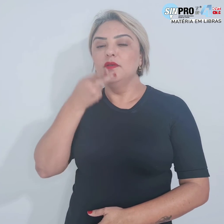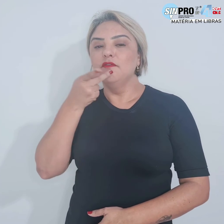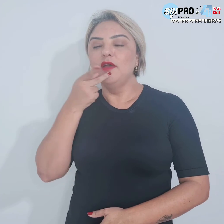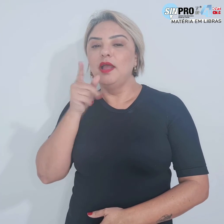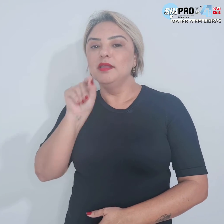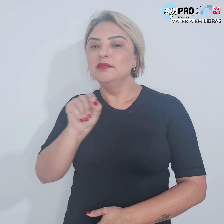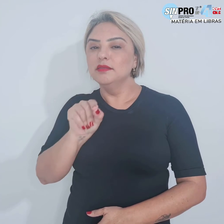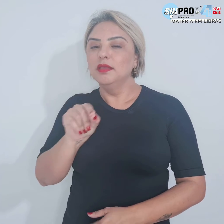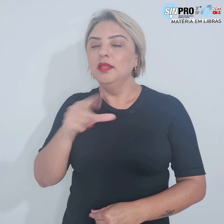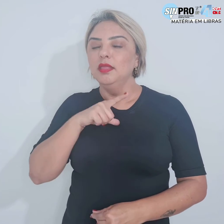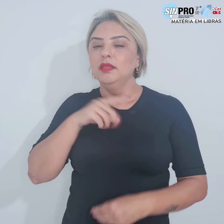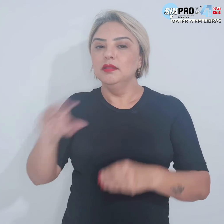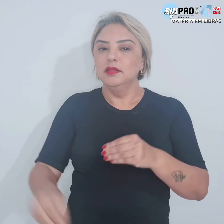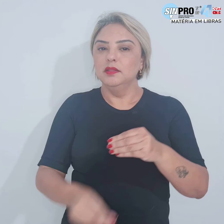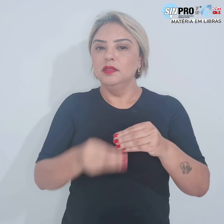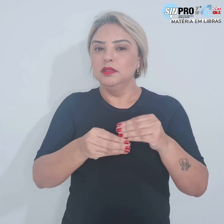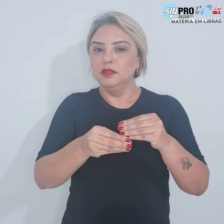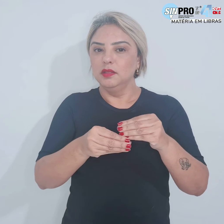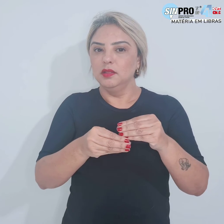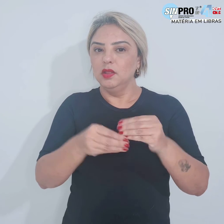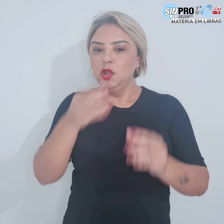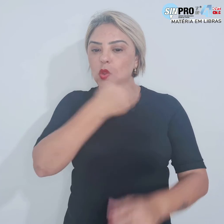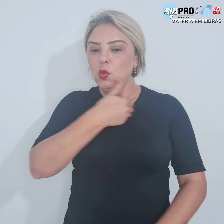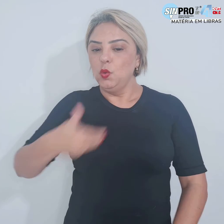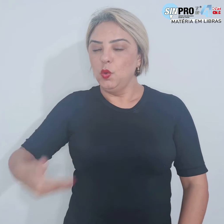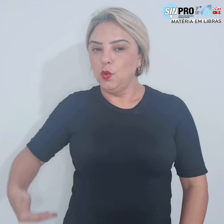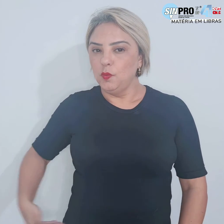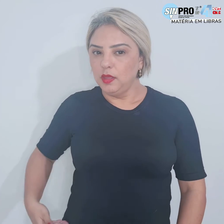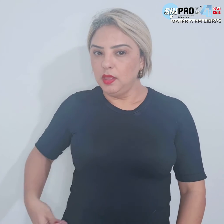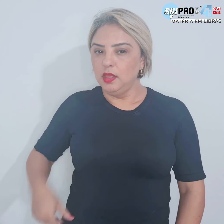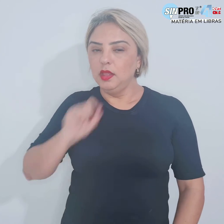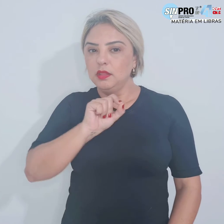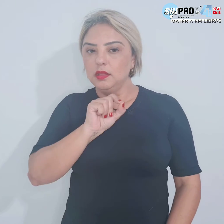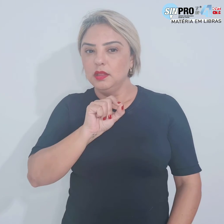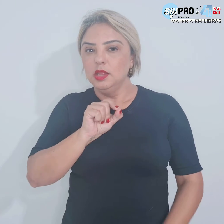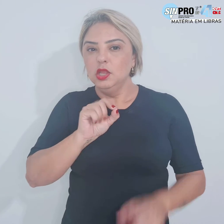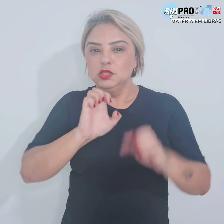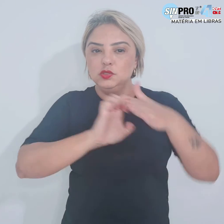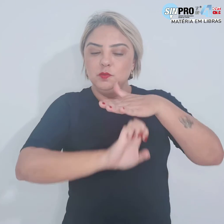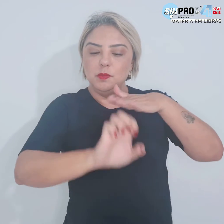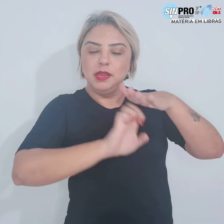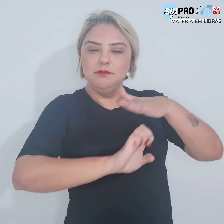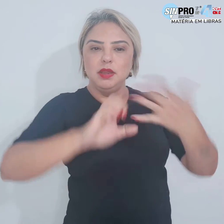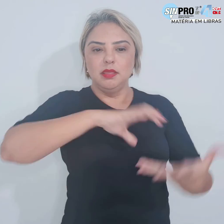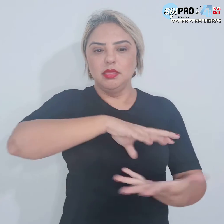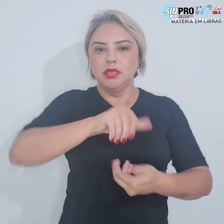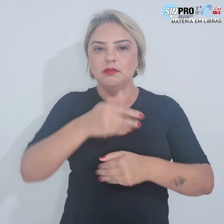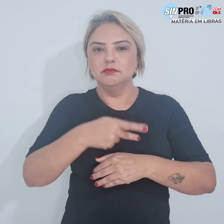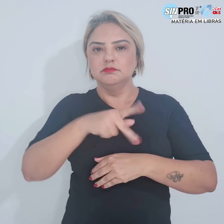Liveris faz parte do Governing Council da Water